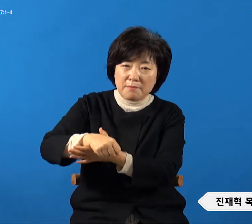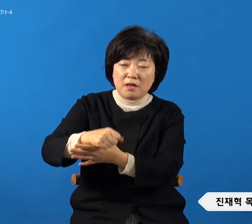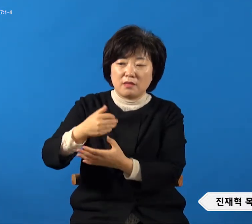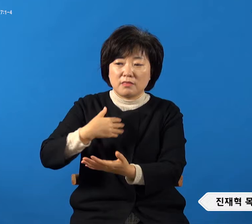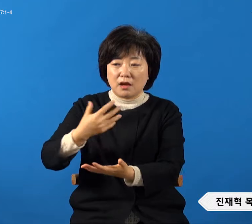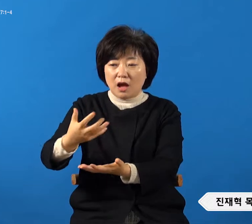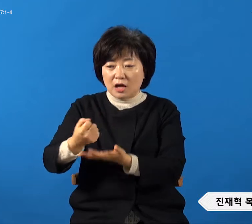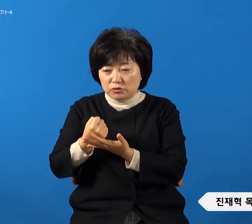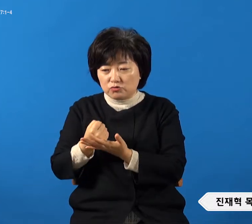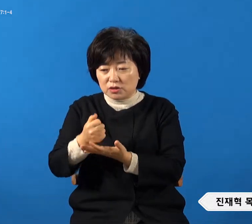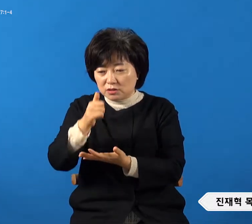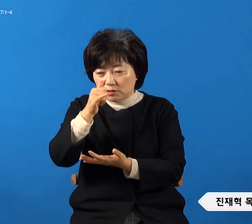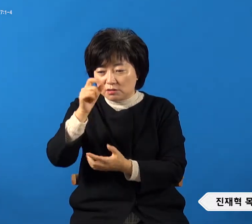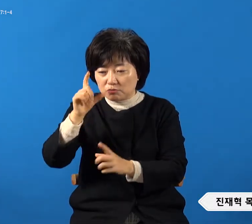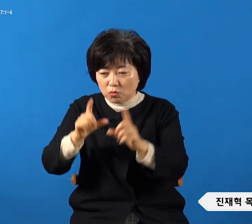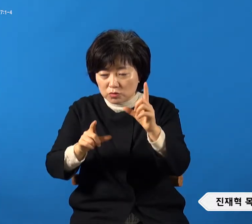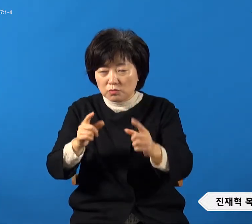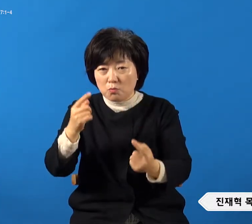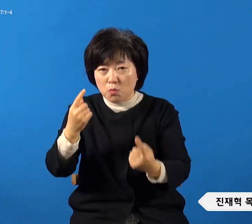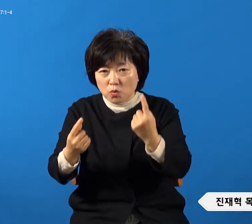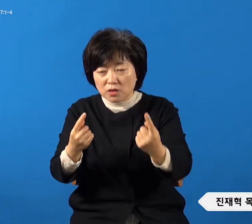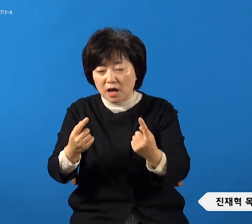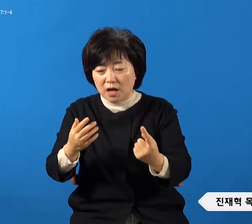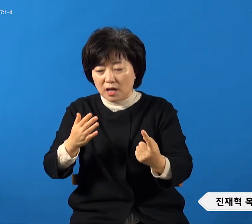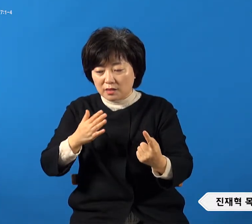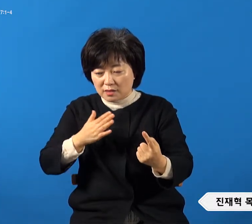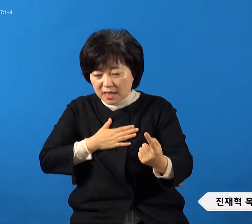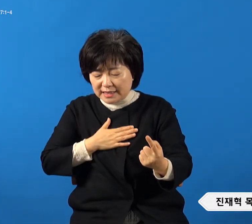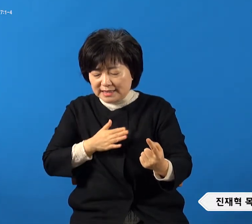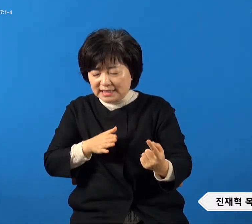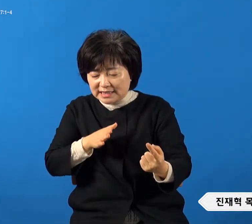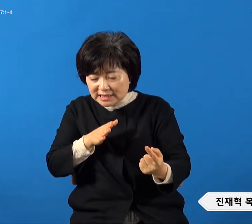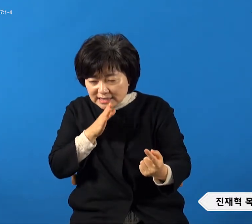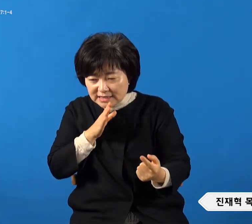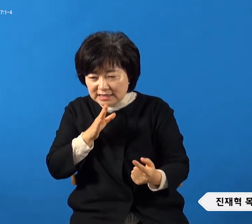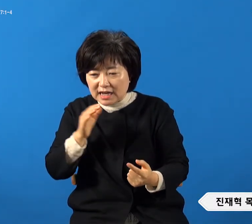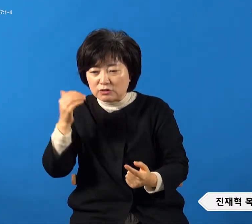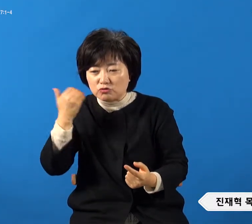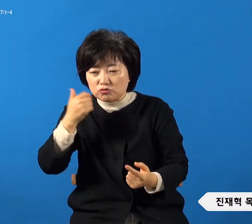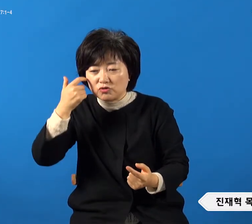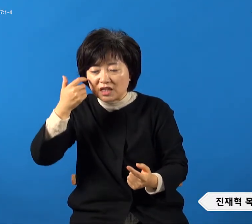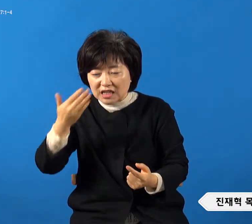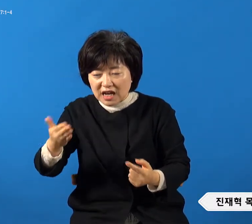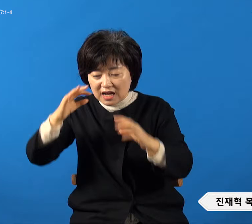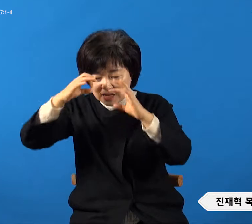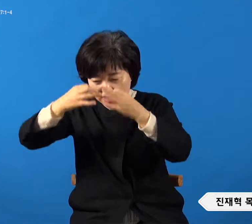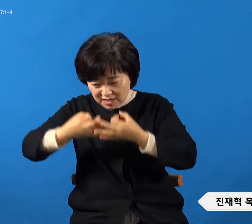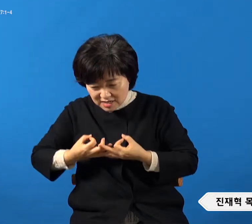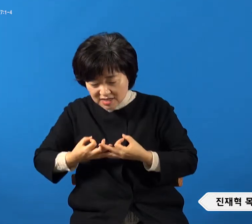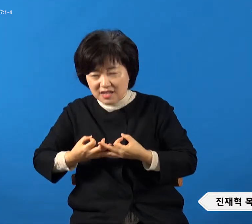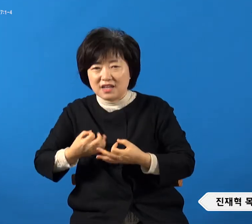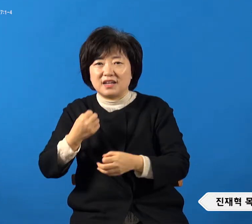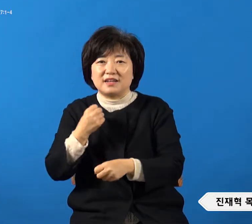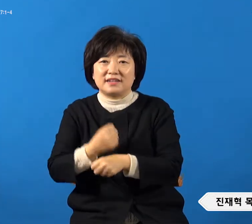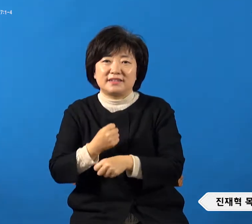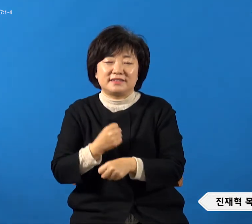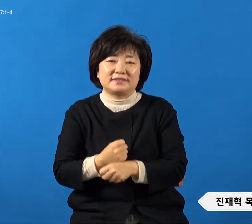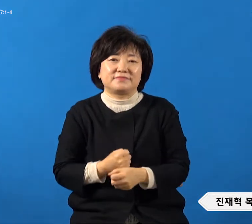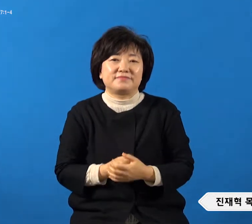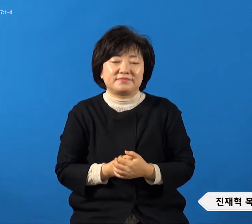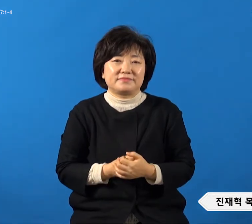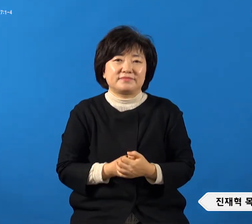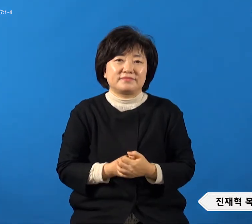것보다 내 본연의 나의 모습에 내가 누구인가를 질문하게 하는 고독의 삶을 성경은